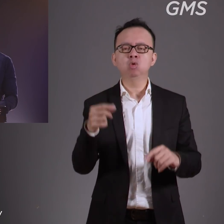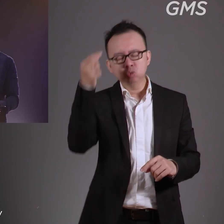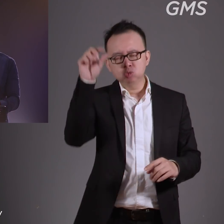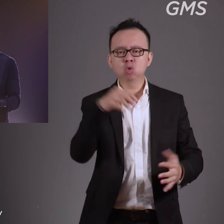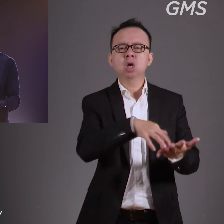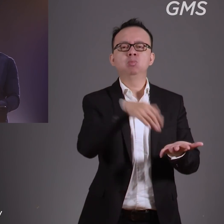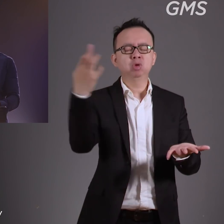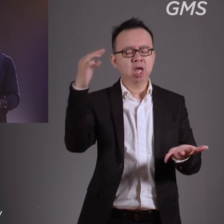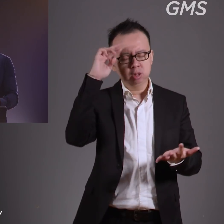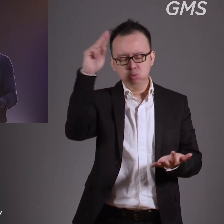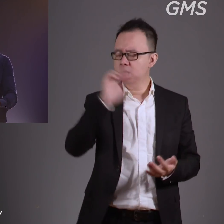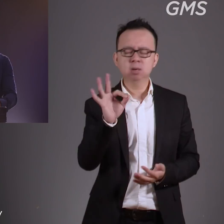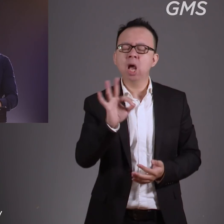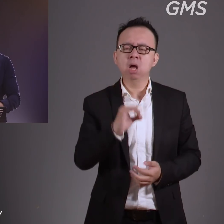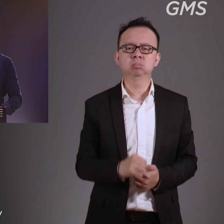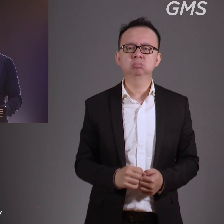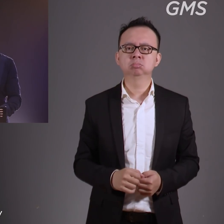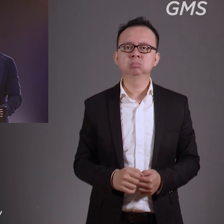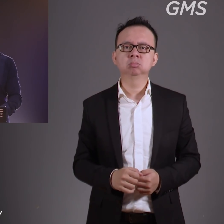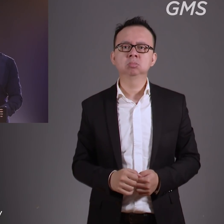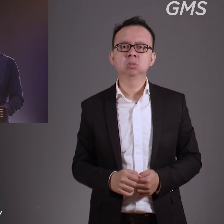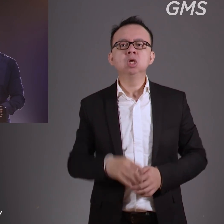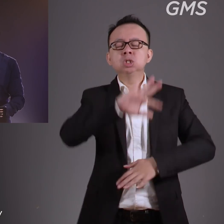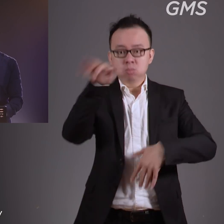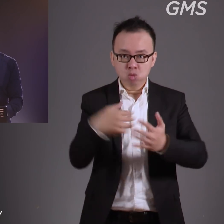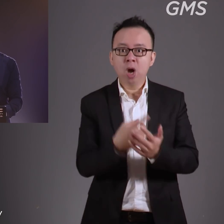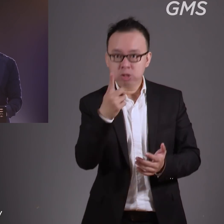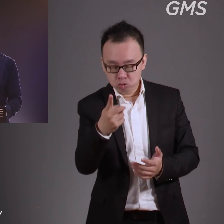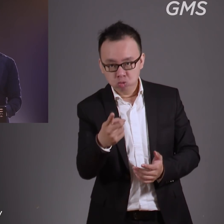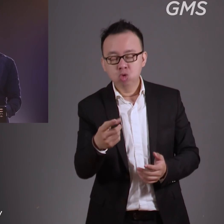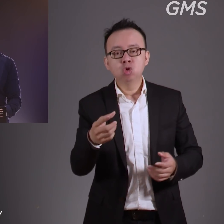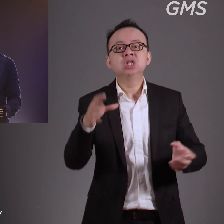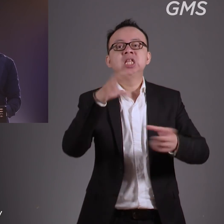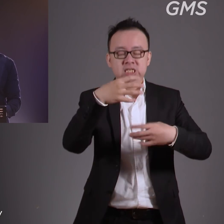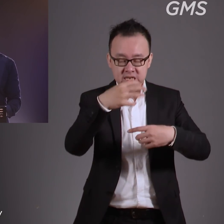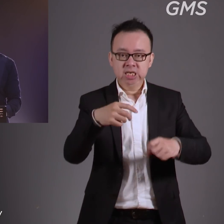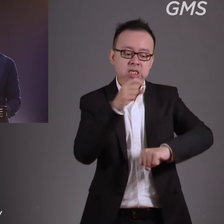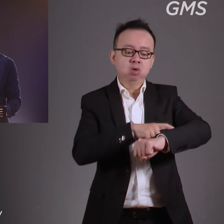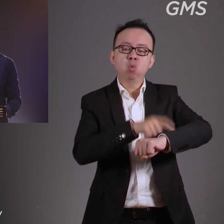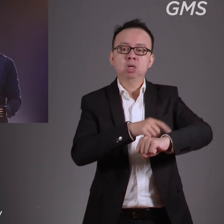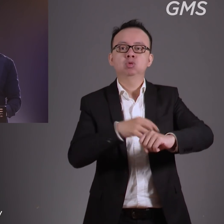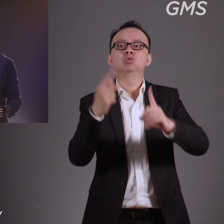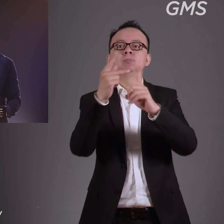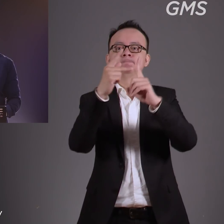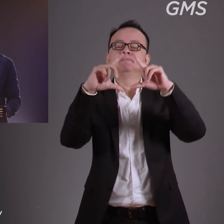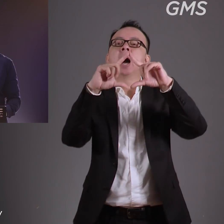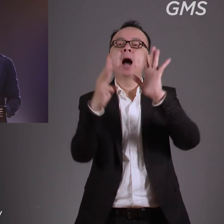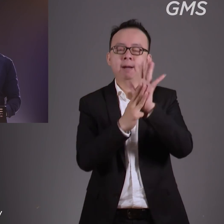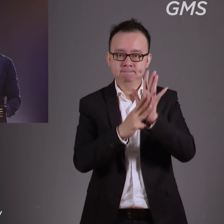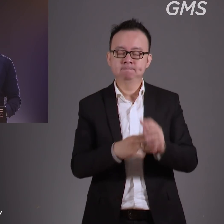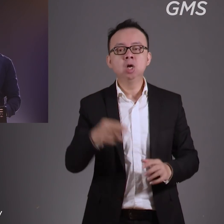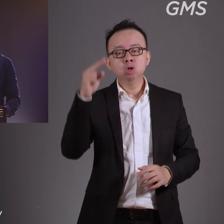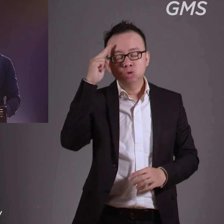Dan mereka mulai main kuasa. Ngeri ya, semua di zaman Ham. Setan bisa pakai family tree atau pohon